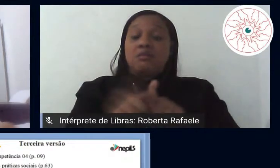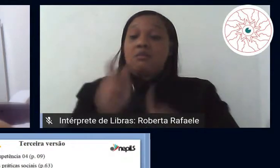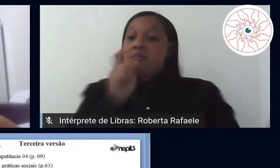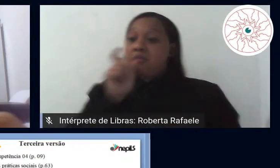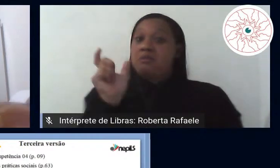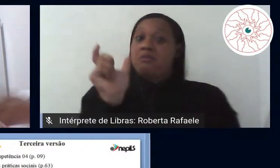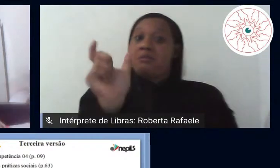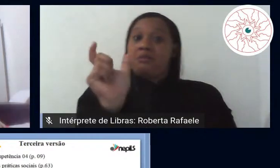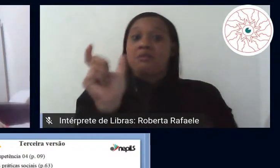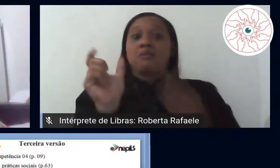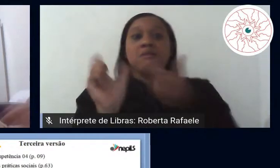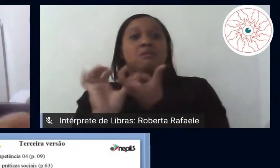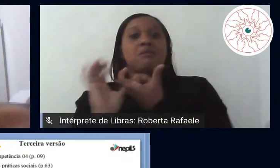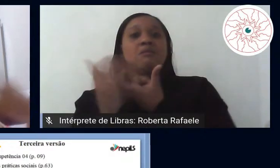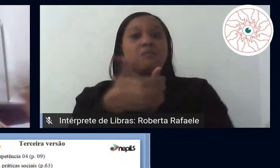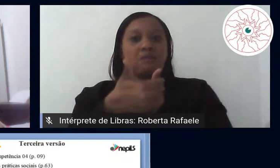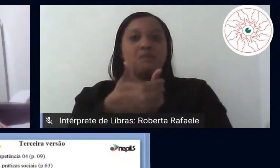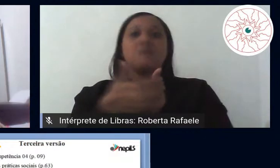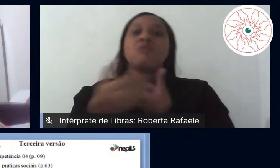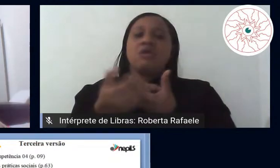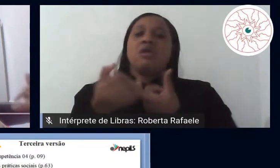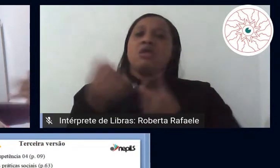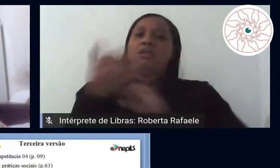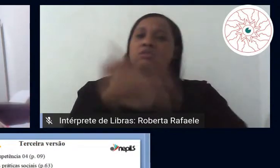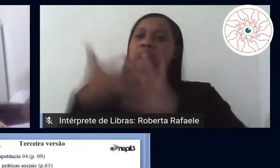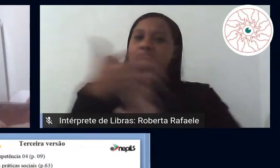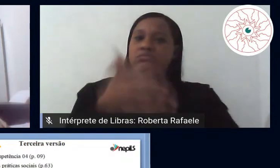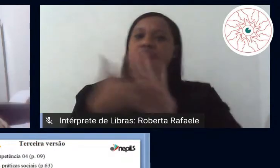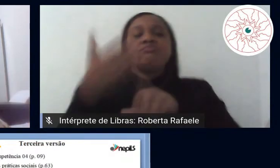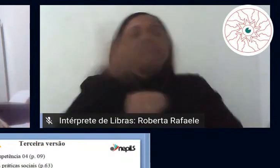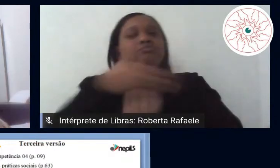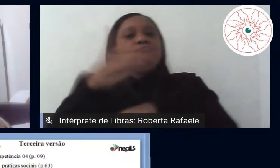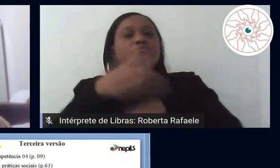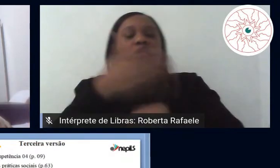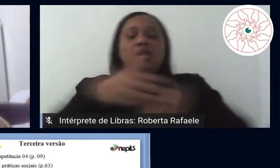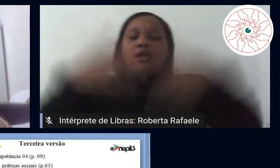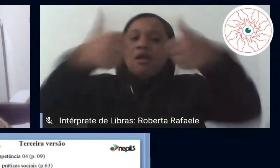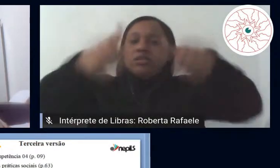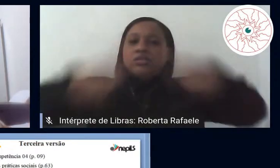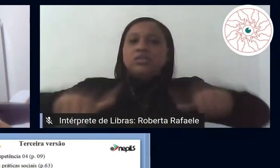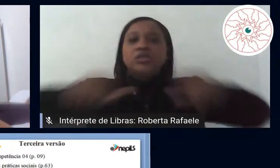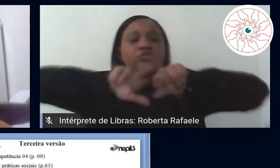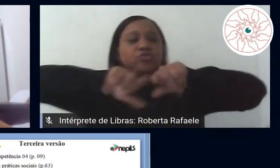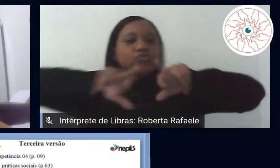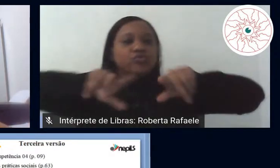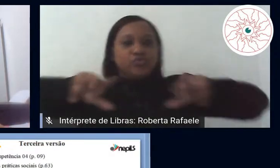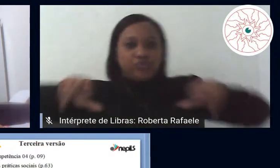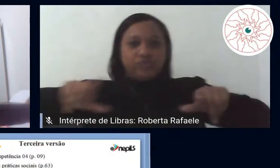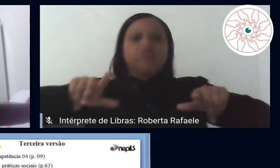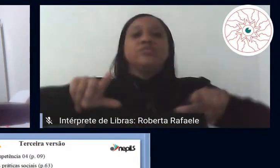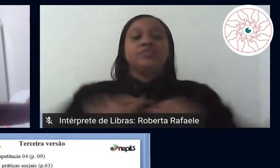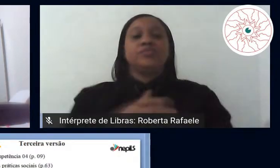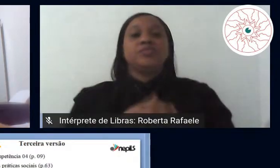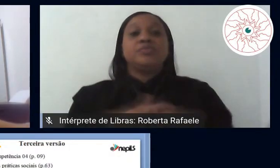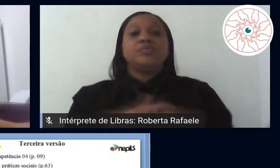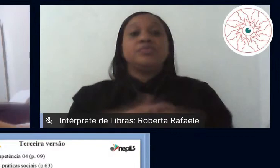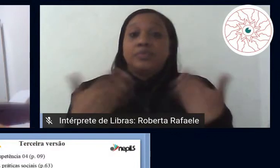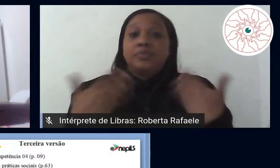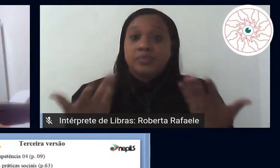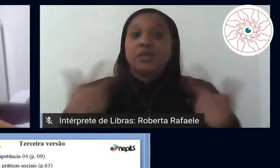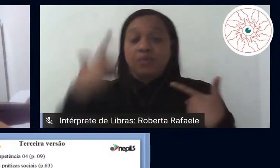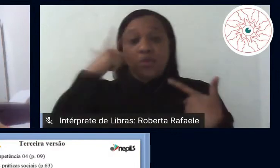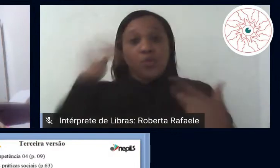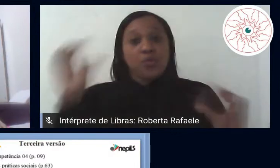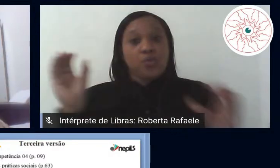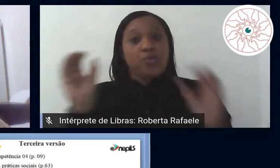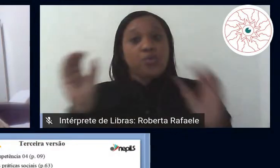linguagens, tratar de reflexões que envolvem o exercício de análise em diferentes e semioses. Então, para concluir, o